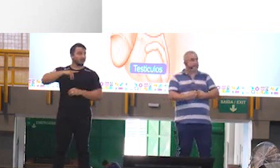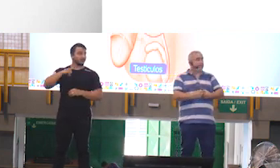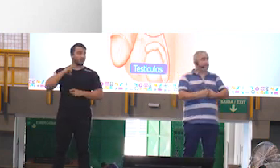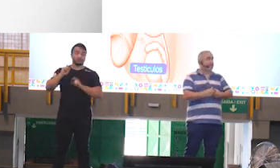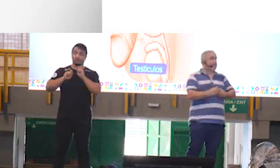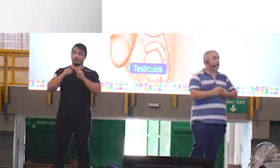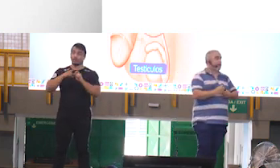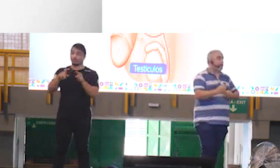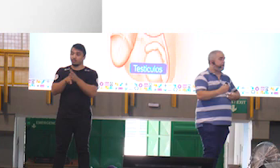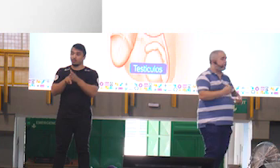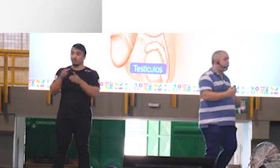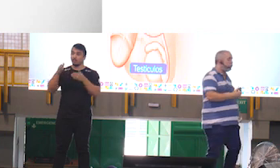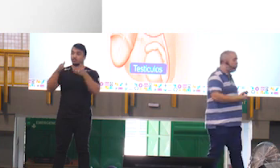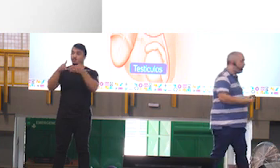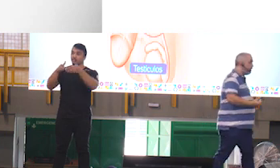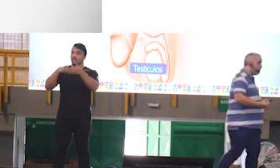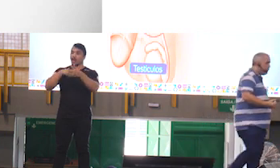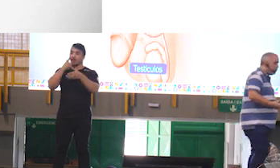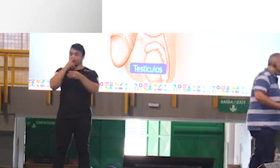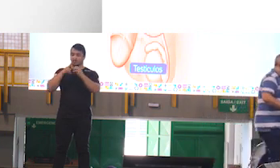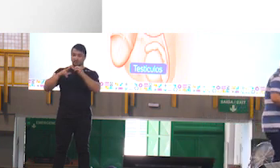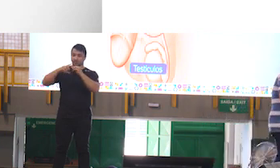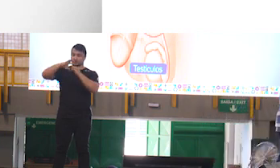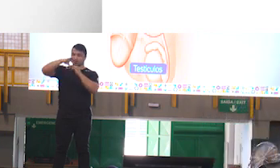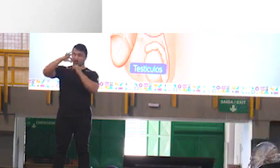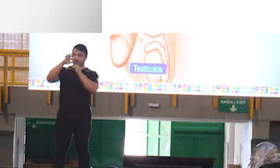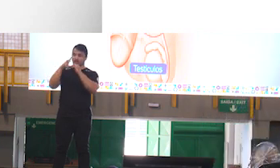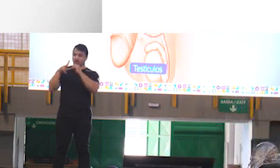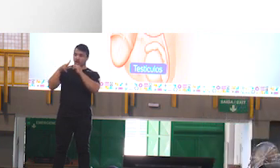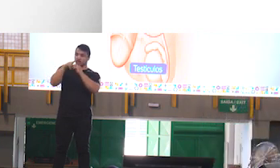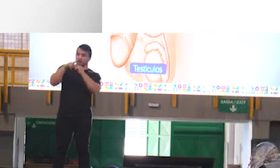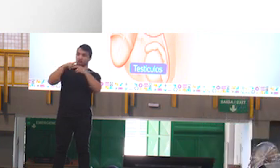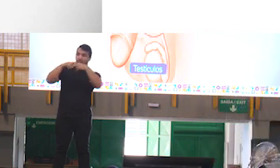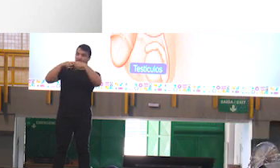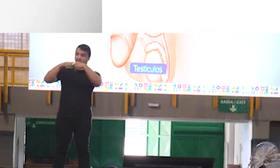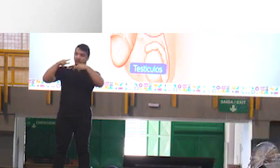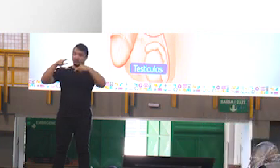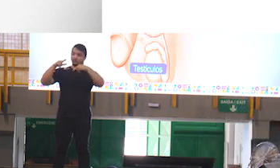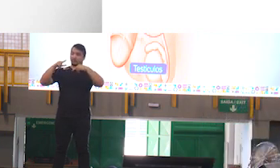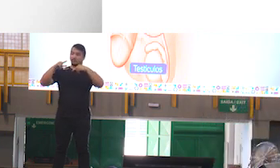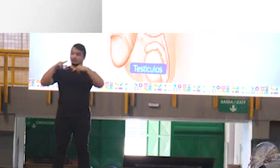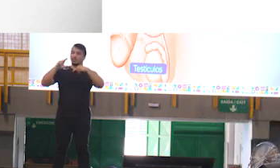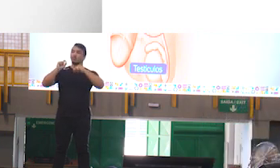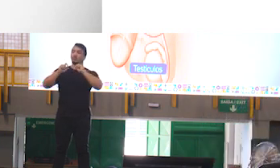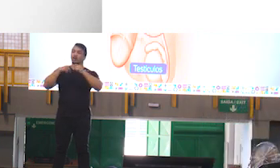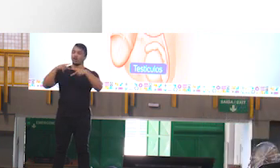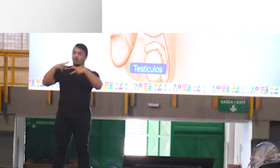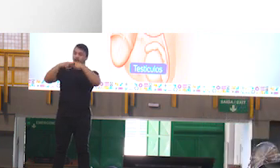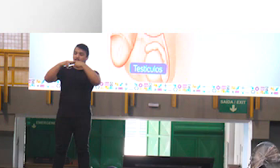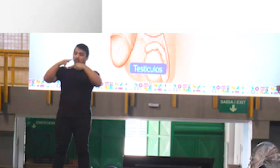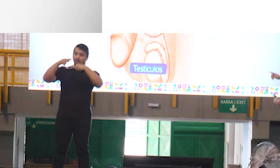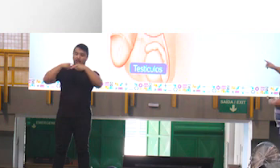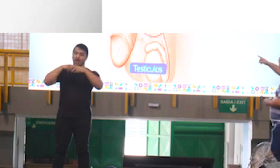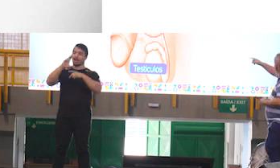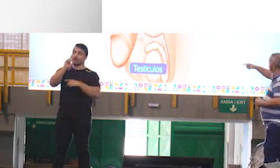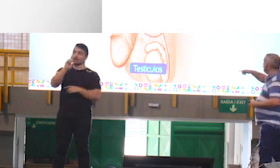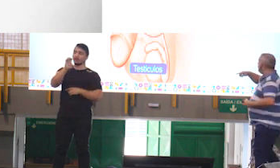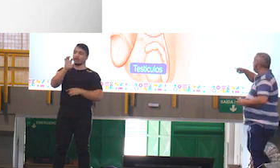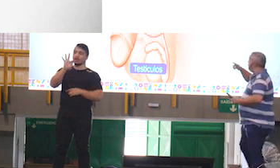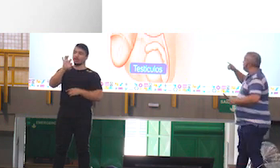você tem exatamente quem? A sutura, o corte de sutura de quem? Obrigado. Tá? Dos ductos